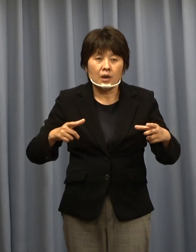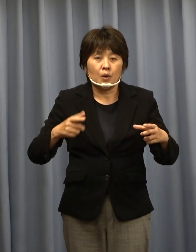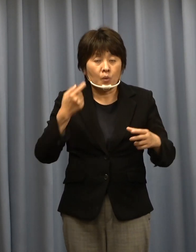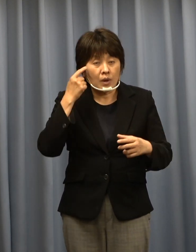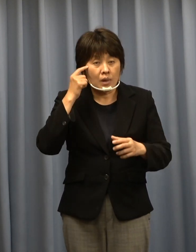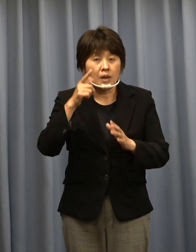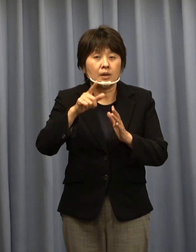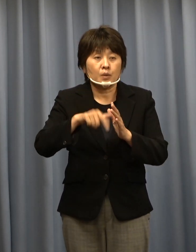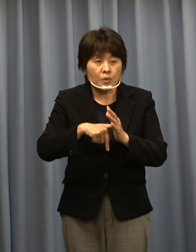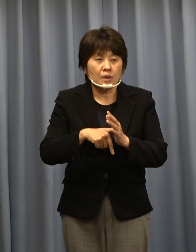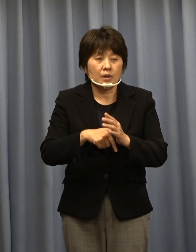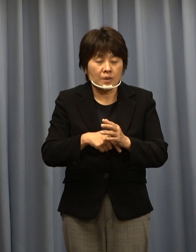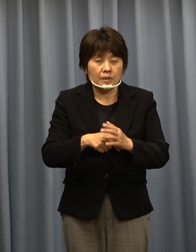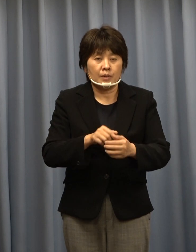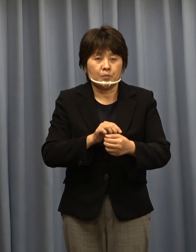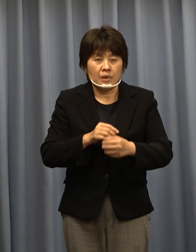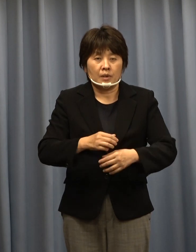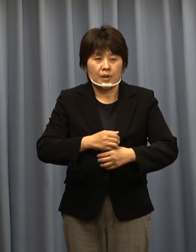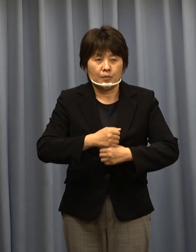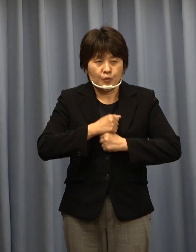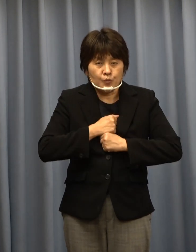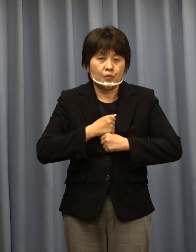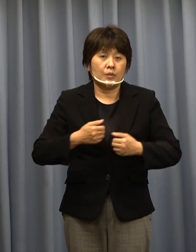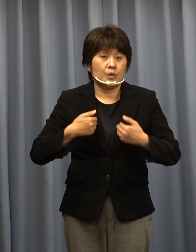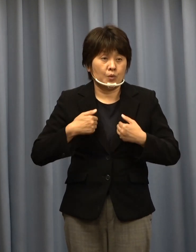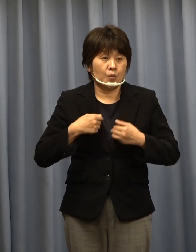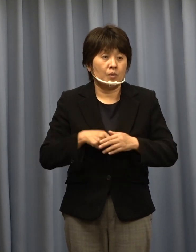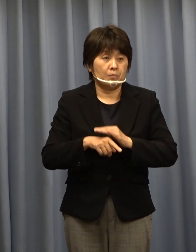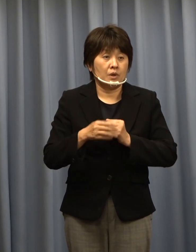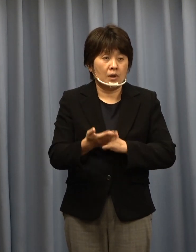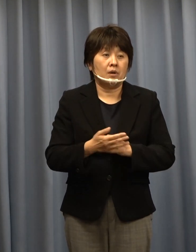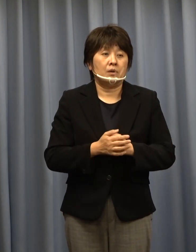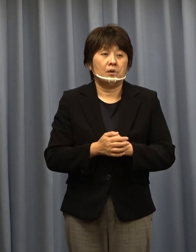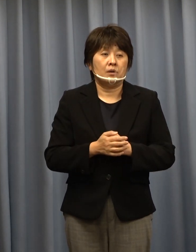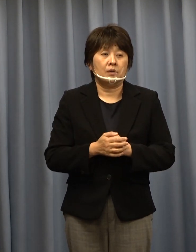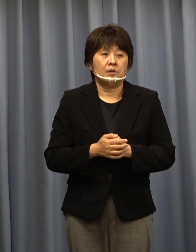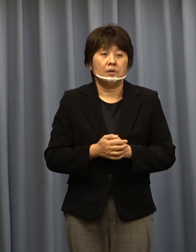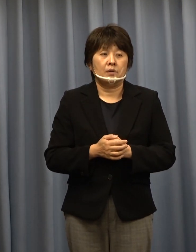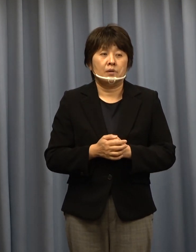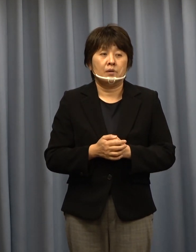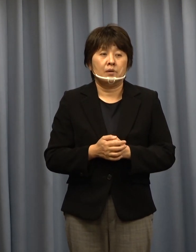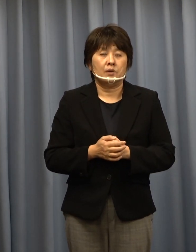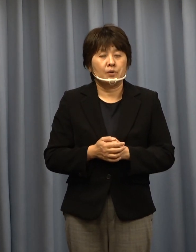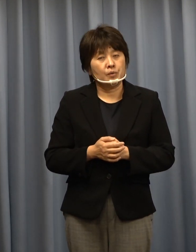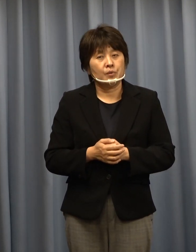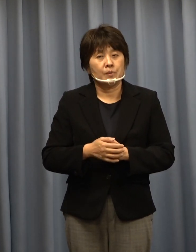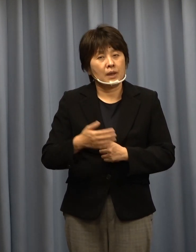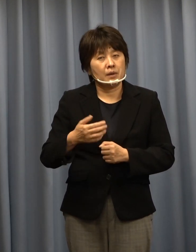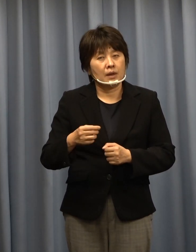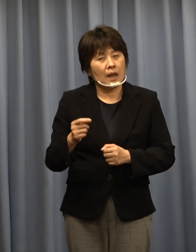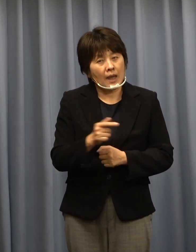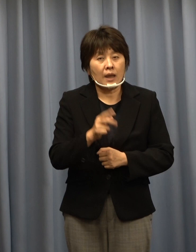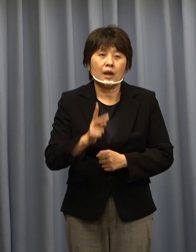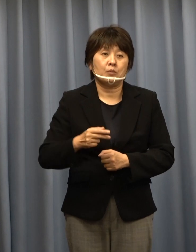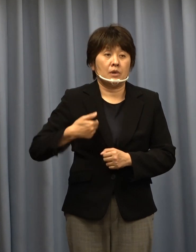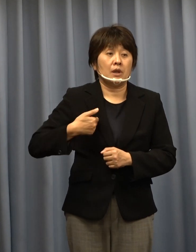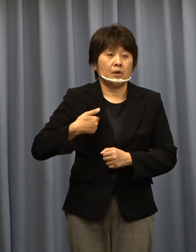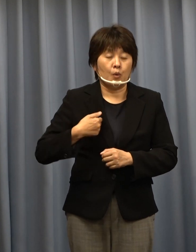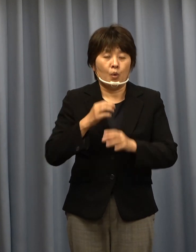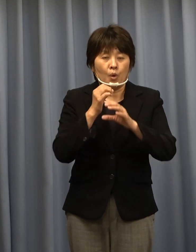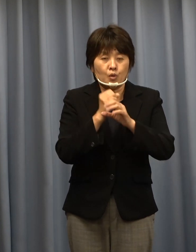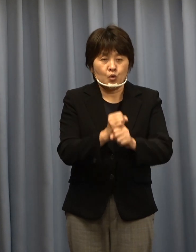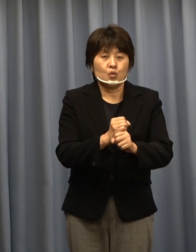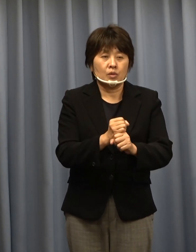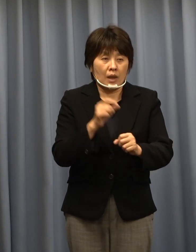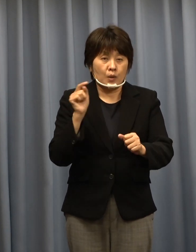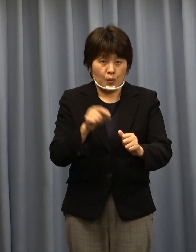改めてご提供教えていただきたいです。あともう一つがちょっとまだ気が早いかもしれないんですけれども、重点措置が今度